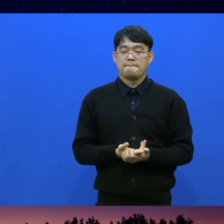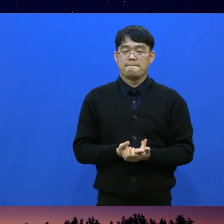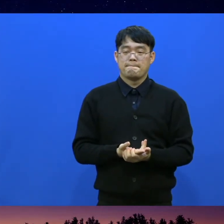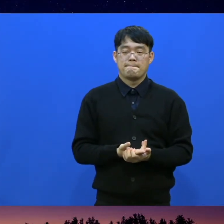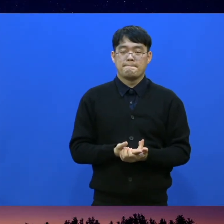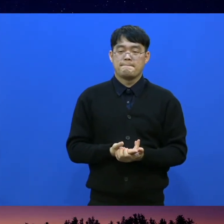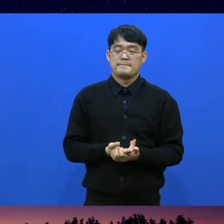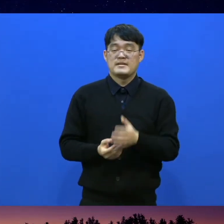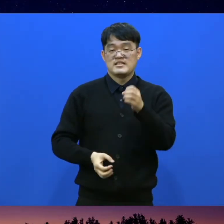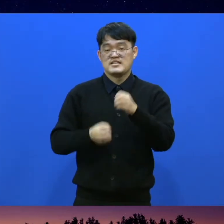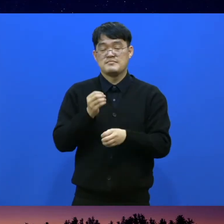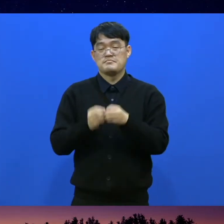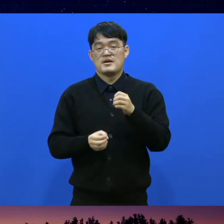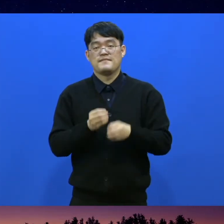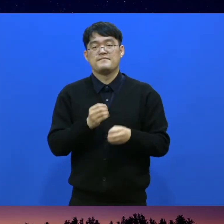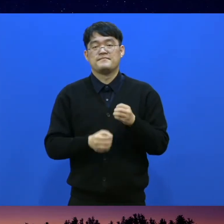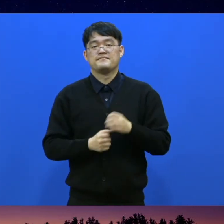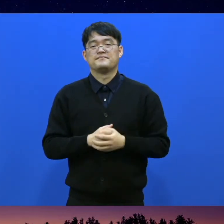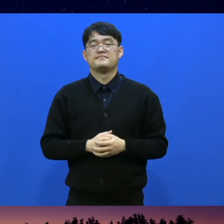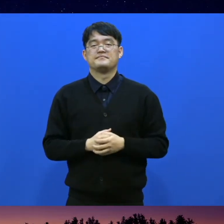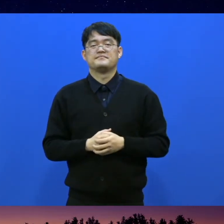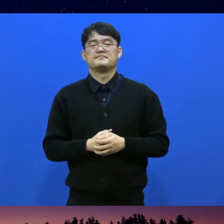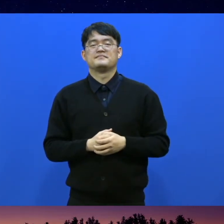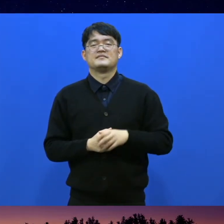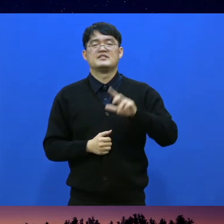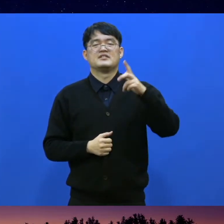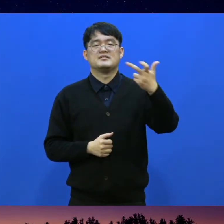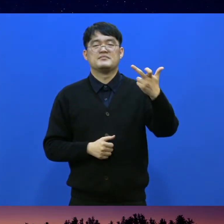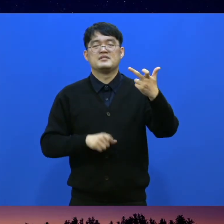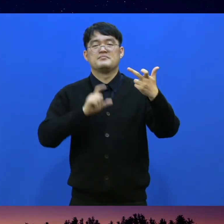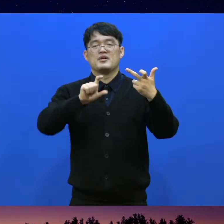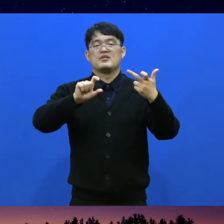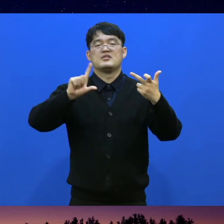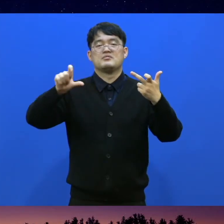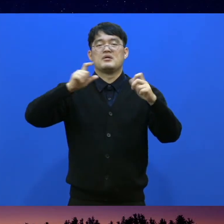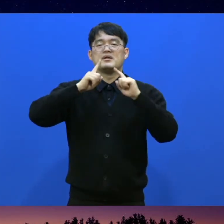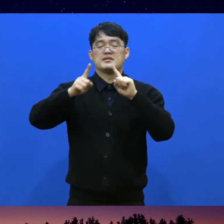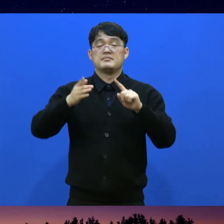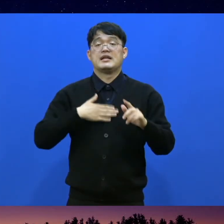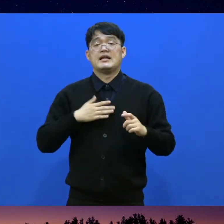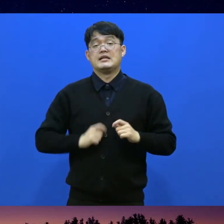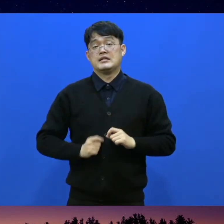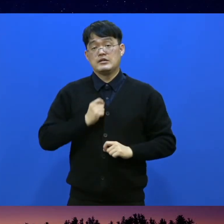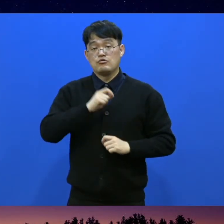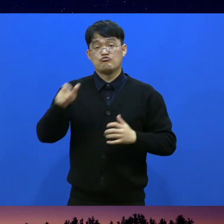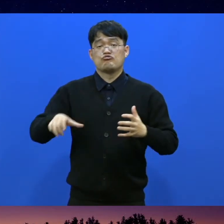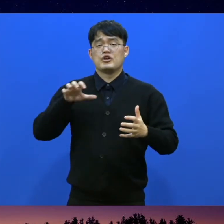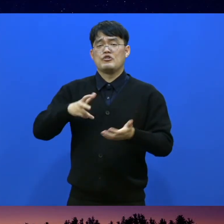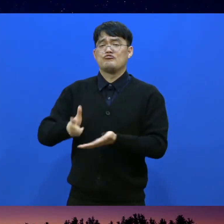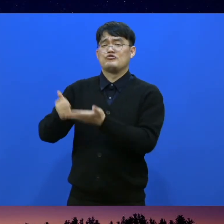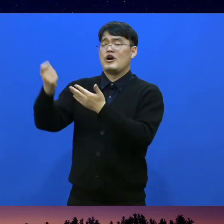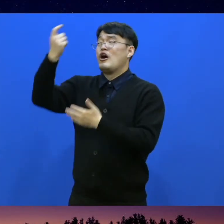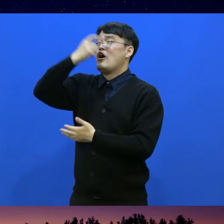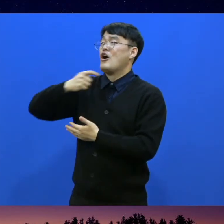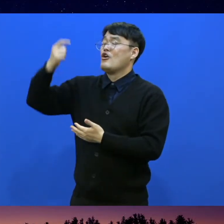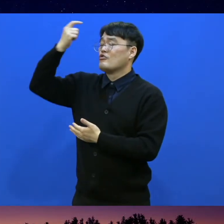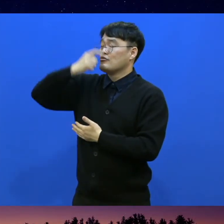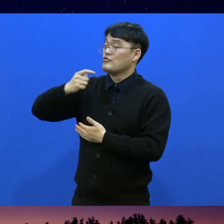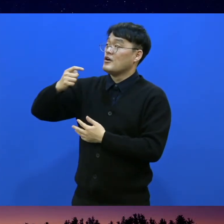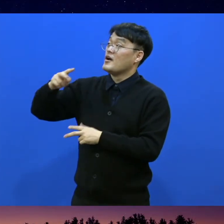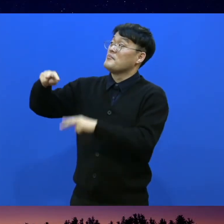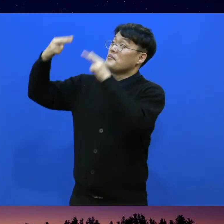시편 17편 15절 보시면 나는 의로운 중에 주의 얼굴을 배우리니 깰 때 주의